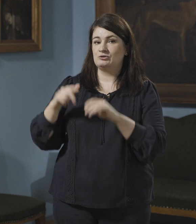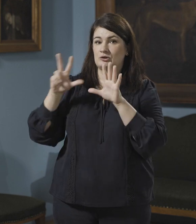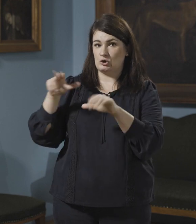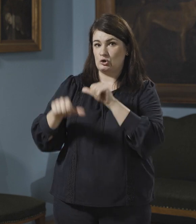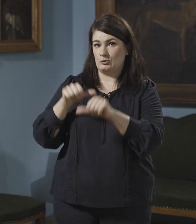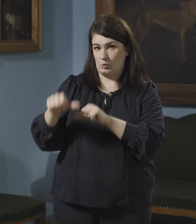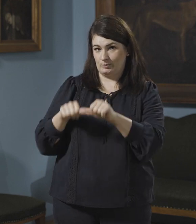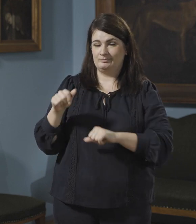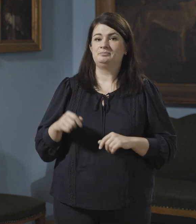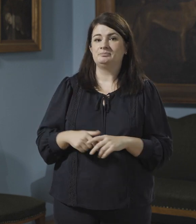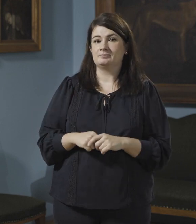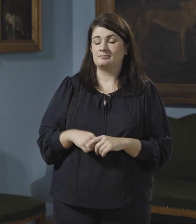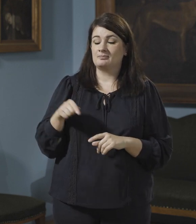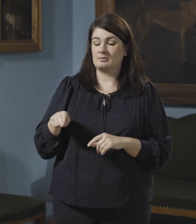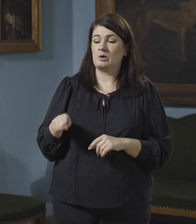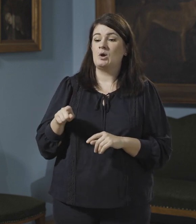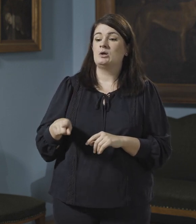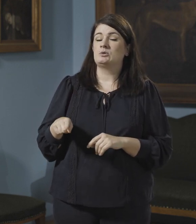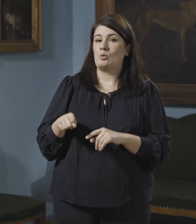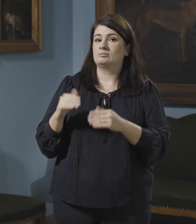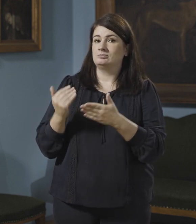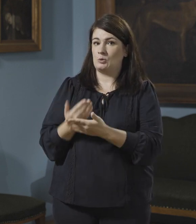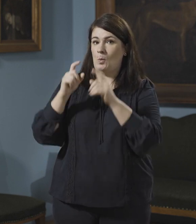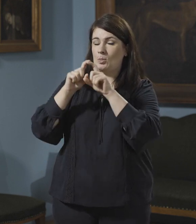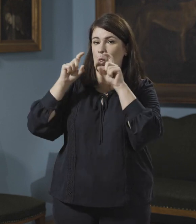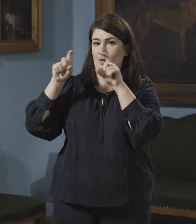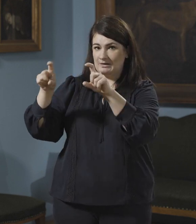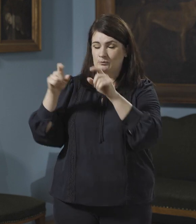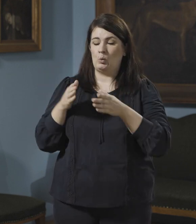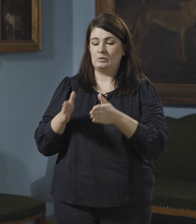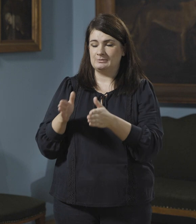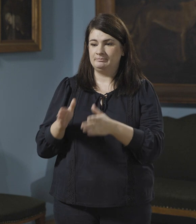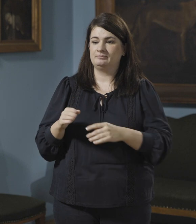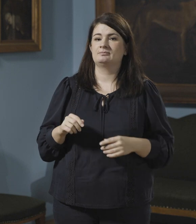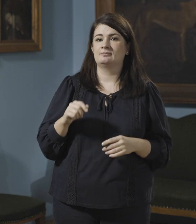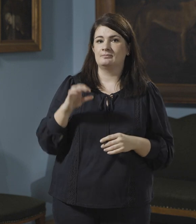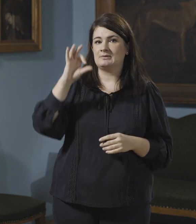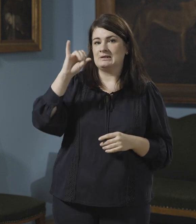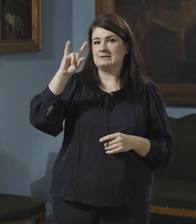We wrześniu 2023 roku wydział przeniesie się do nowego budynku przy ulicy Syrokomli.